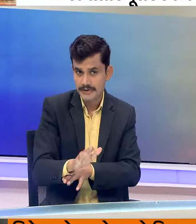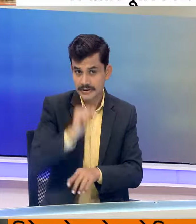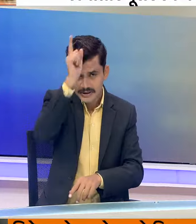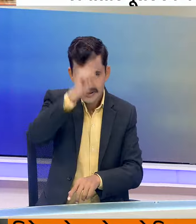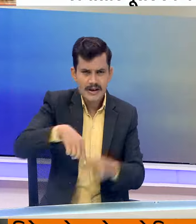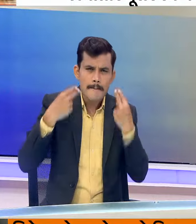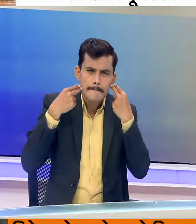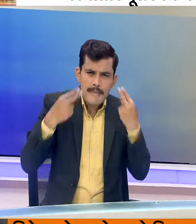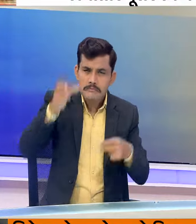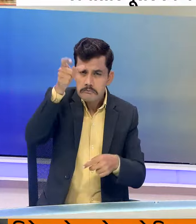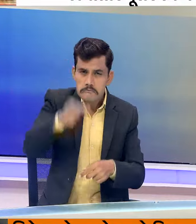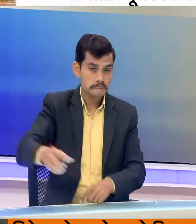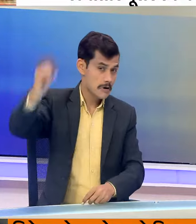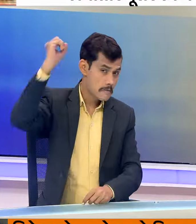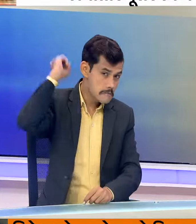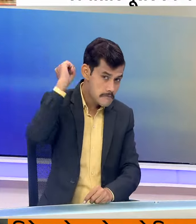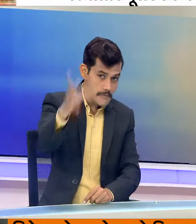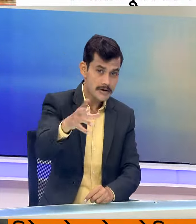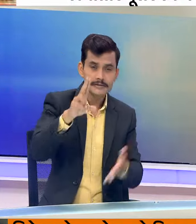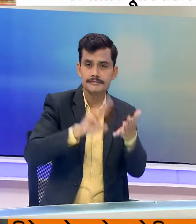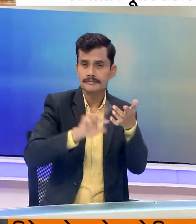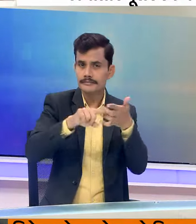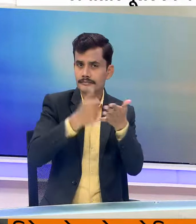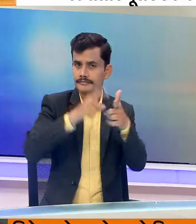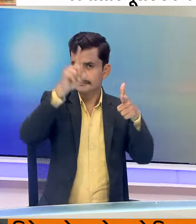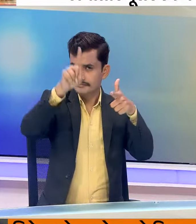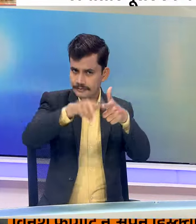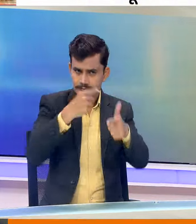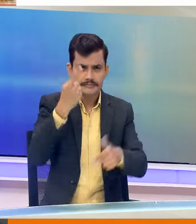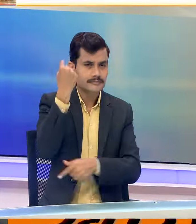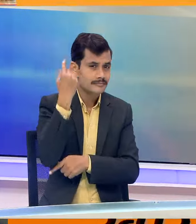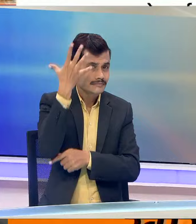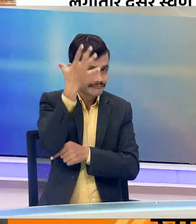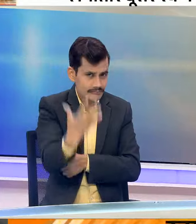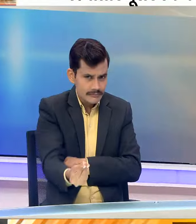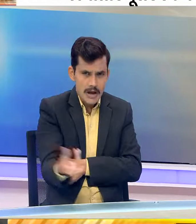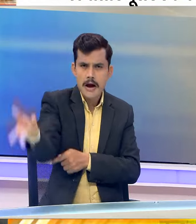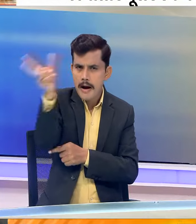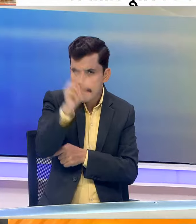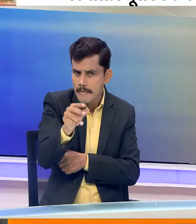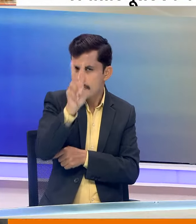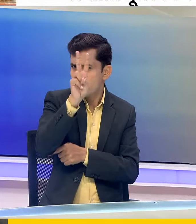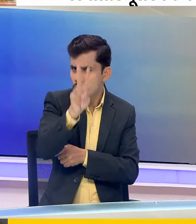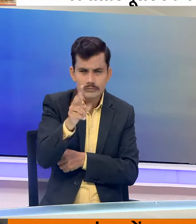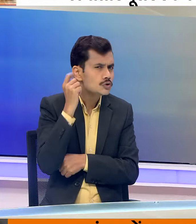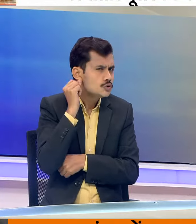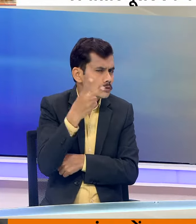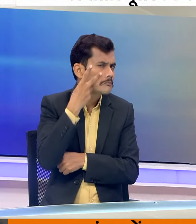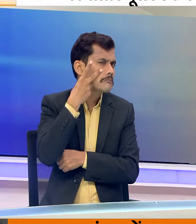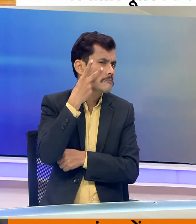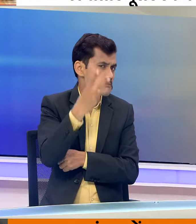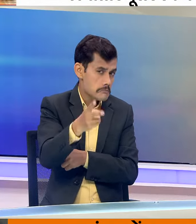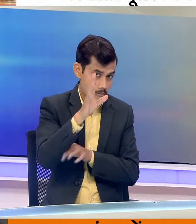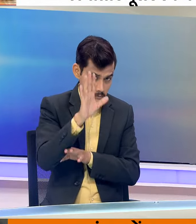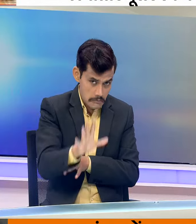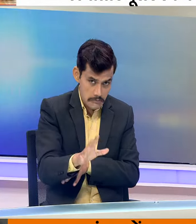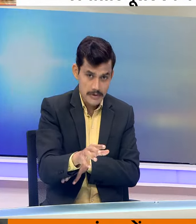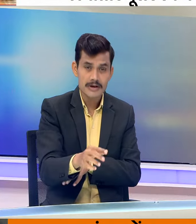के स्टार भाला फेंक एथलीट नीरज चोपड़ा देर रात ओलंपिक में लगातार दूसरे स्वर्ण पदक के लिए उतरेंगे। नीरज